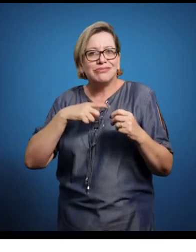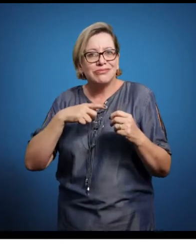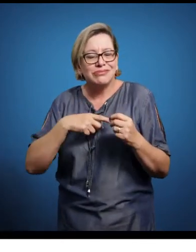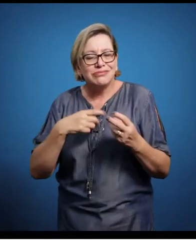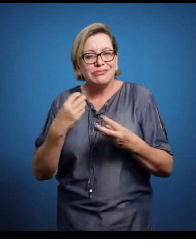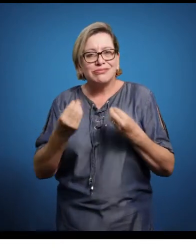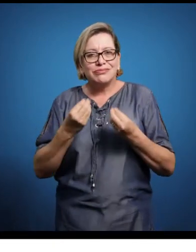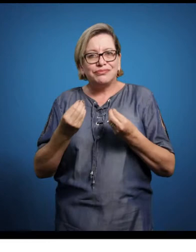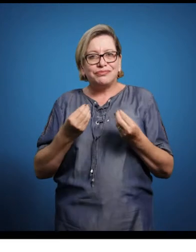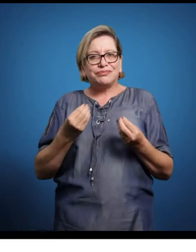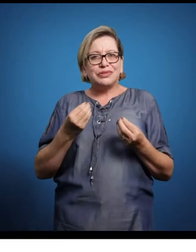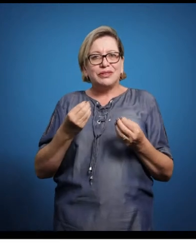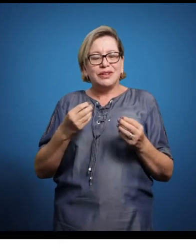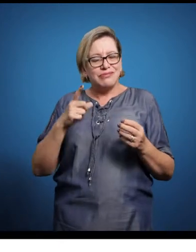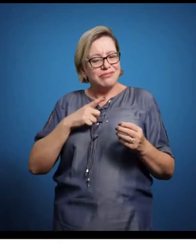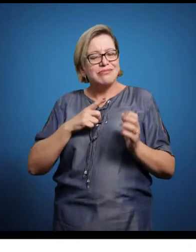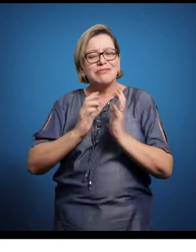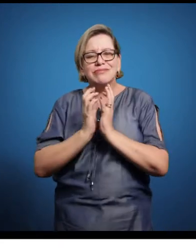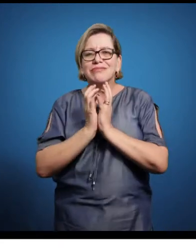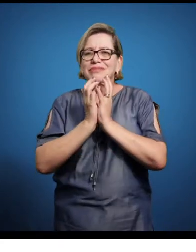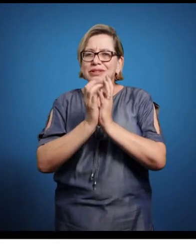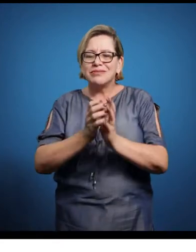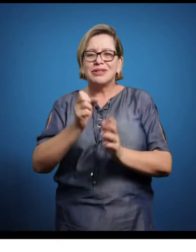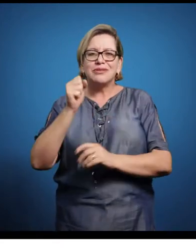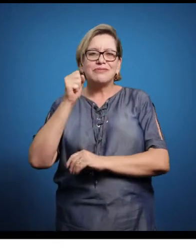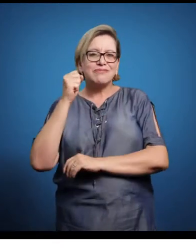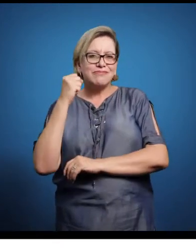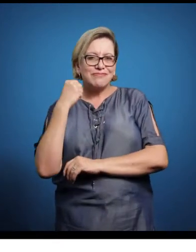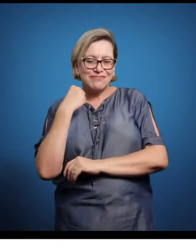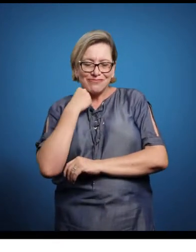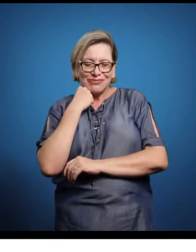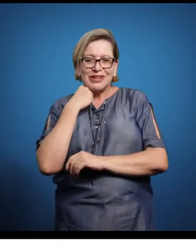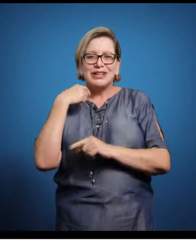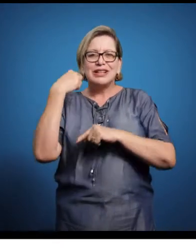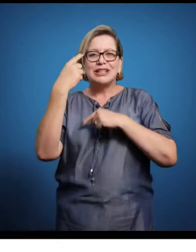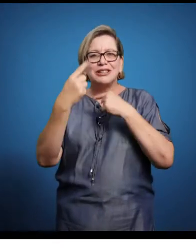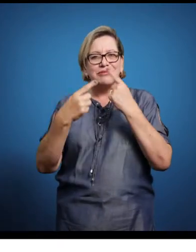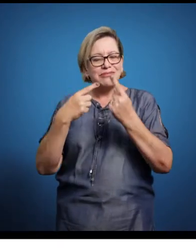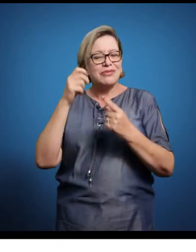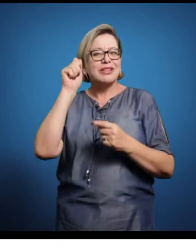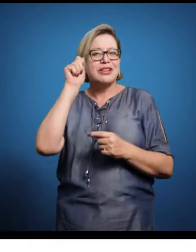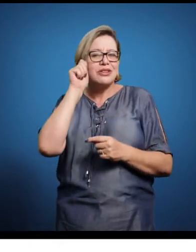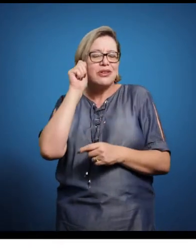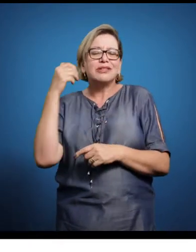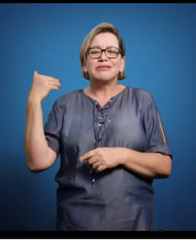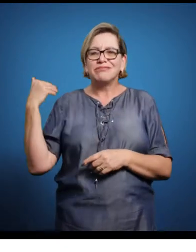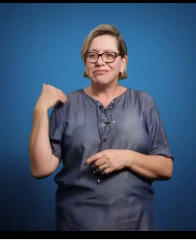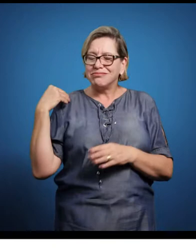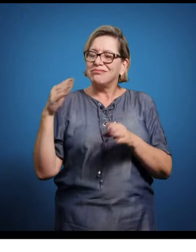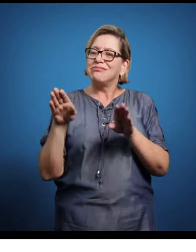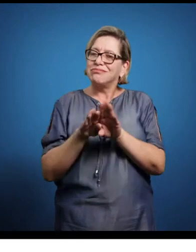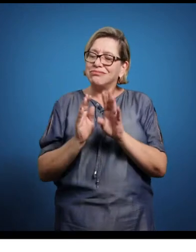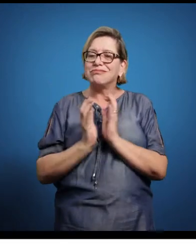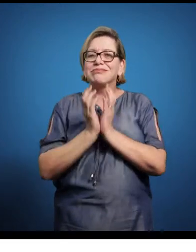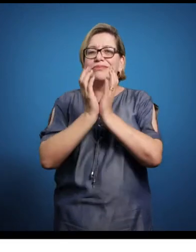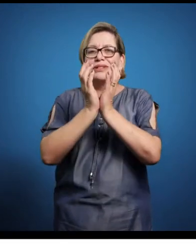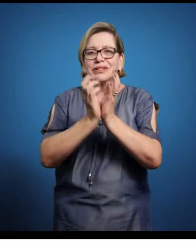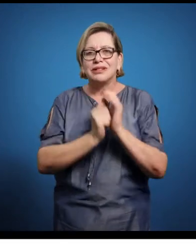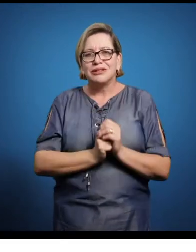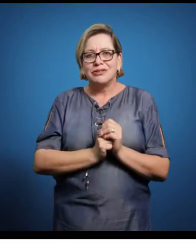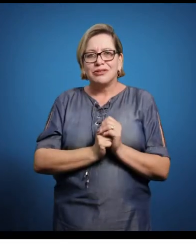do alto então nós tivemos uma participação importante de sócrates e depois dos seus discípulos platão aristóteles o